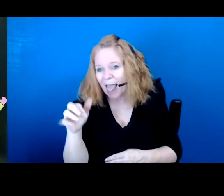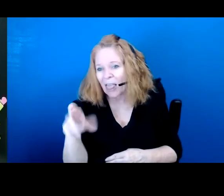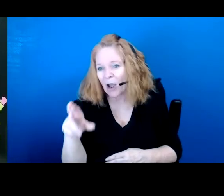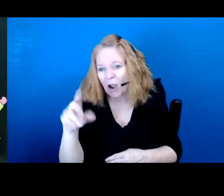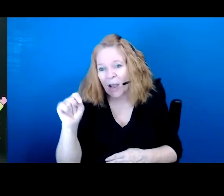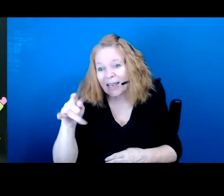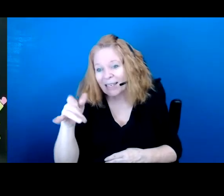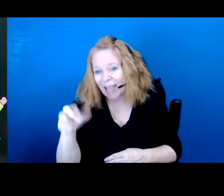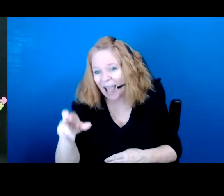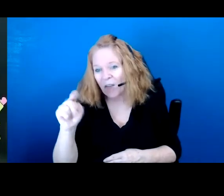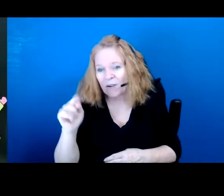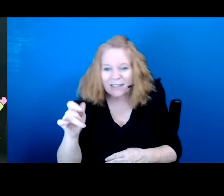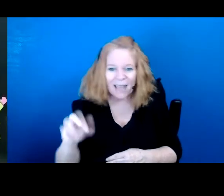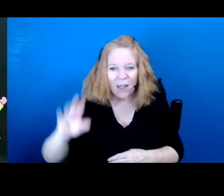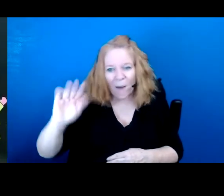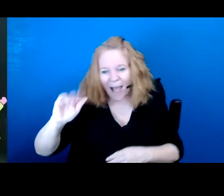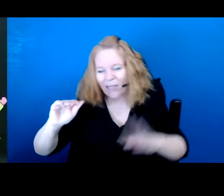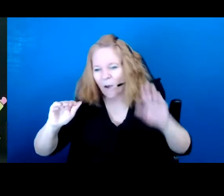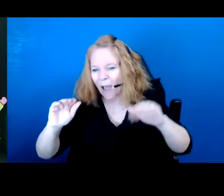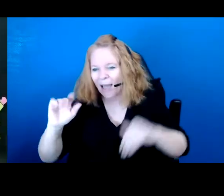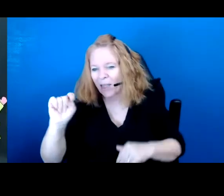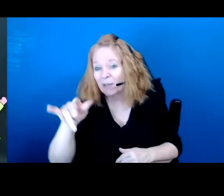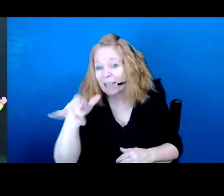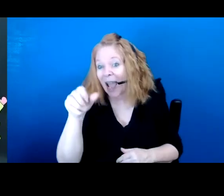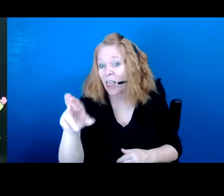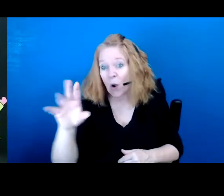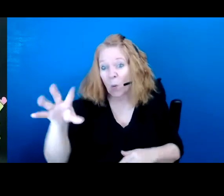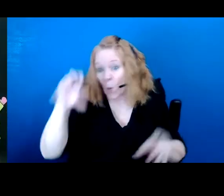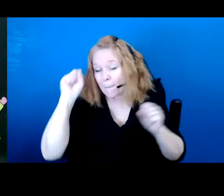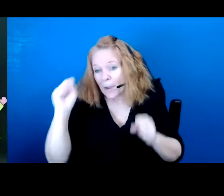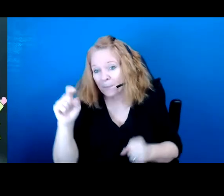tyler saludos saludos saludos saludos taylor